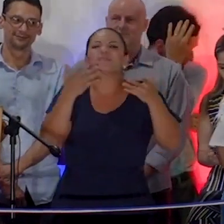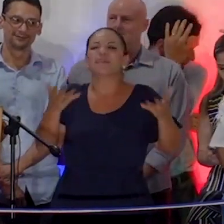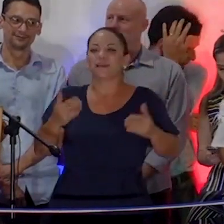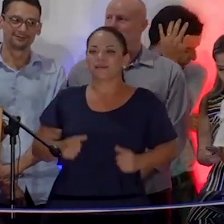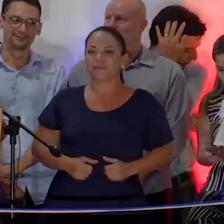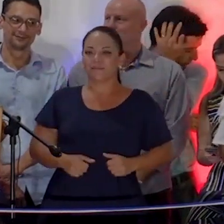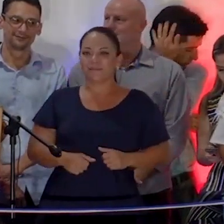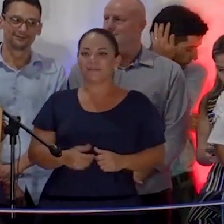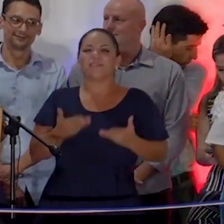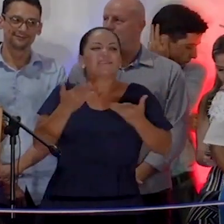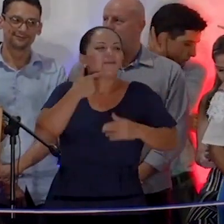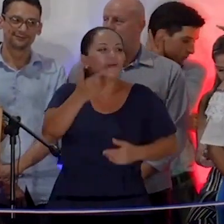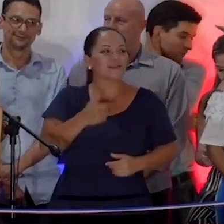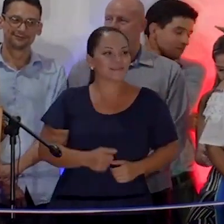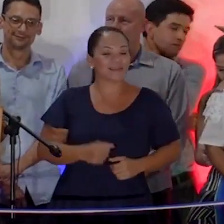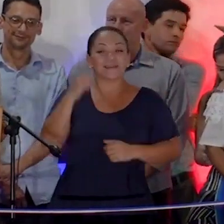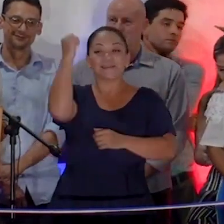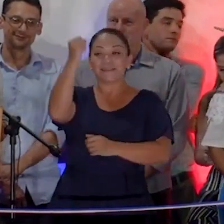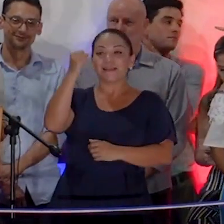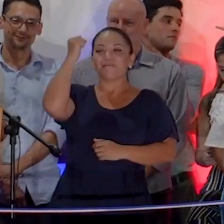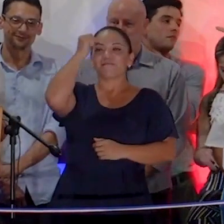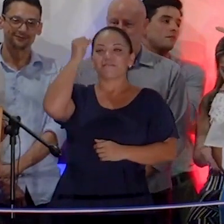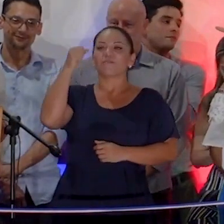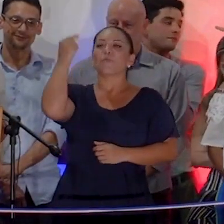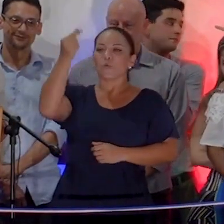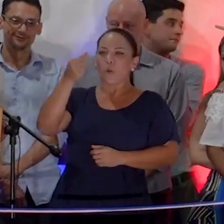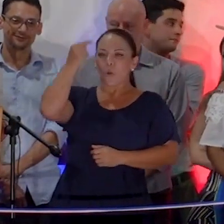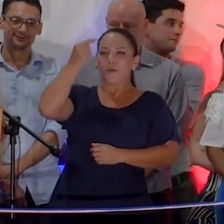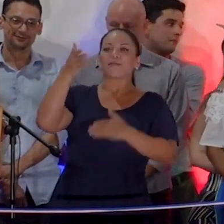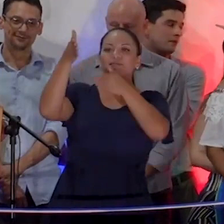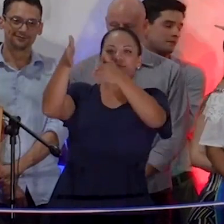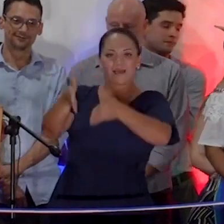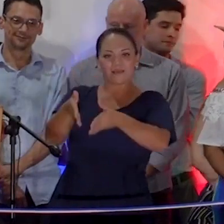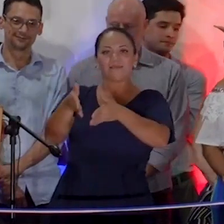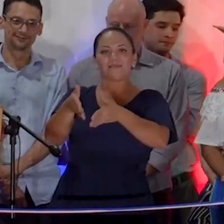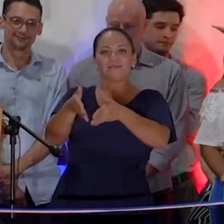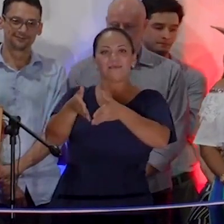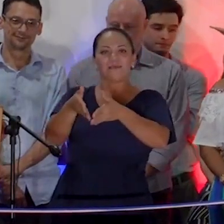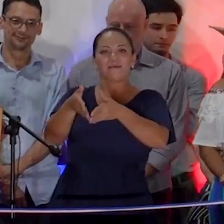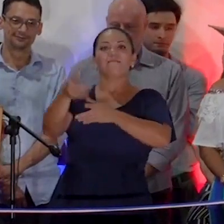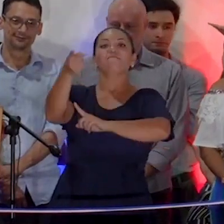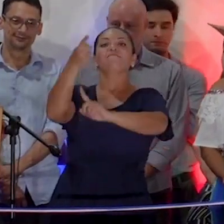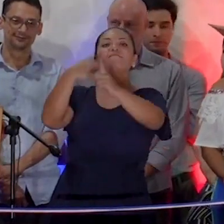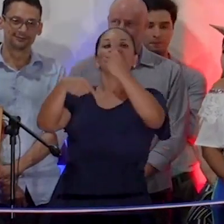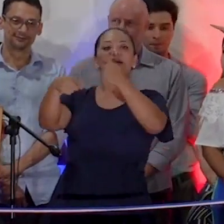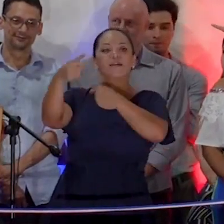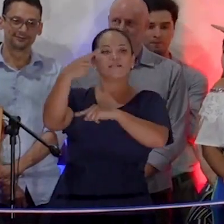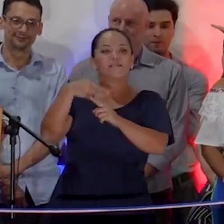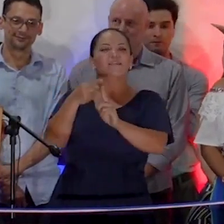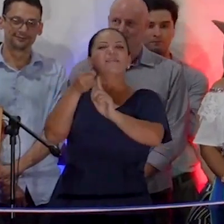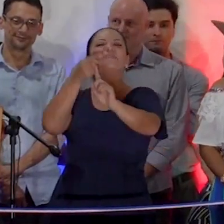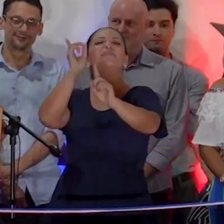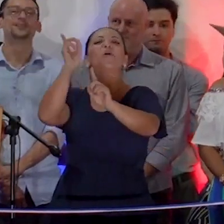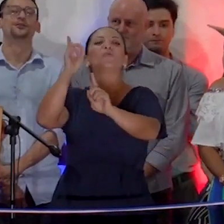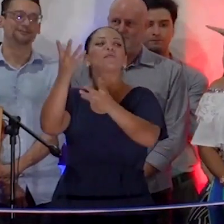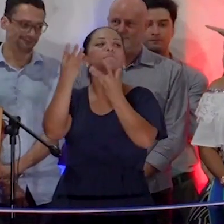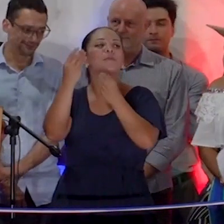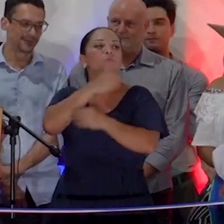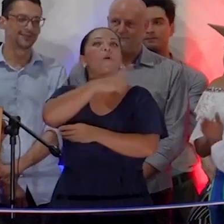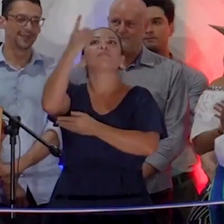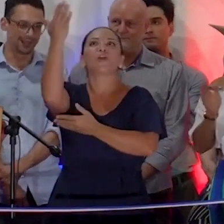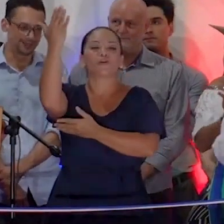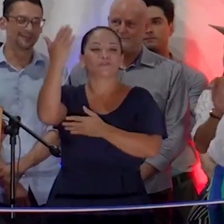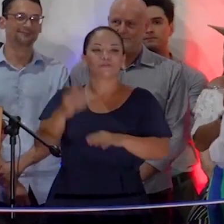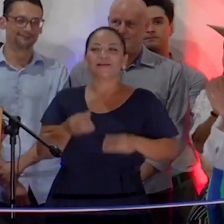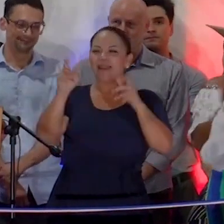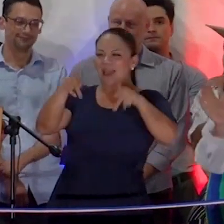es que la sabiduría de un gobernante viene del temor a Dios.